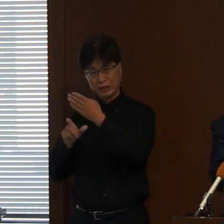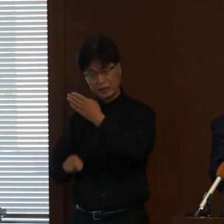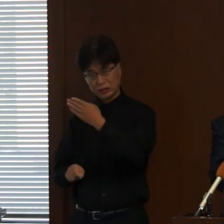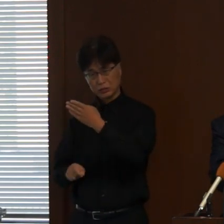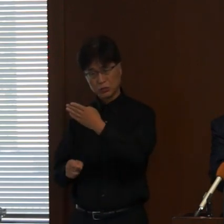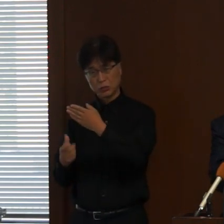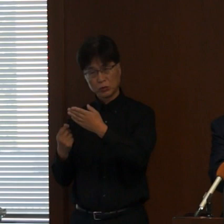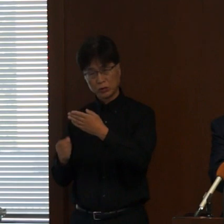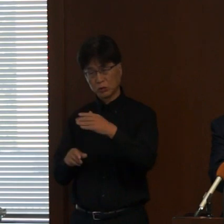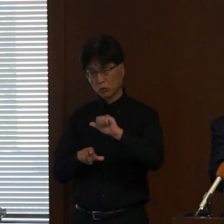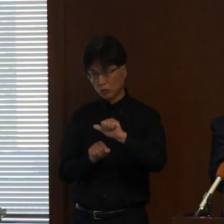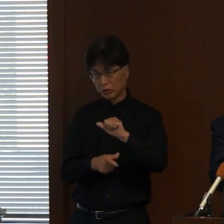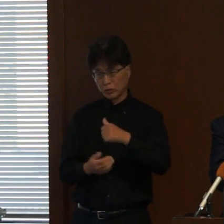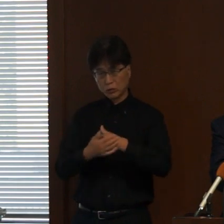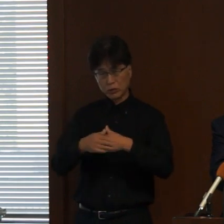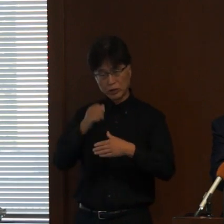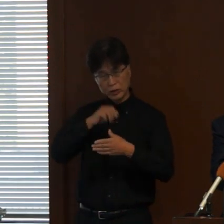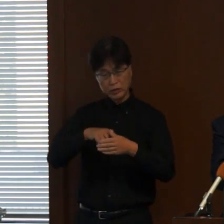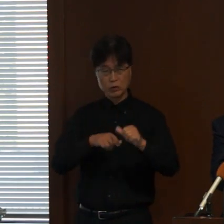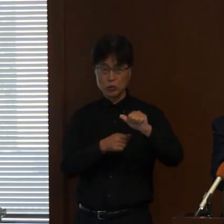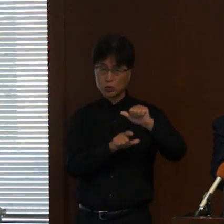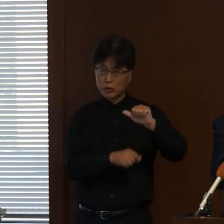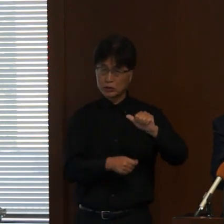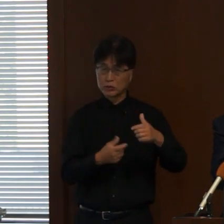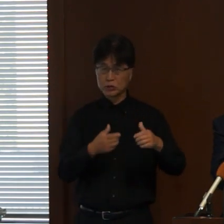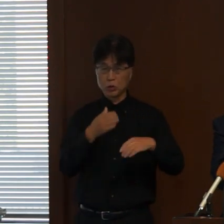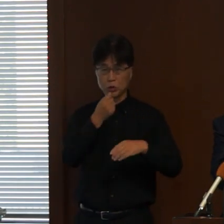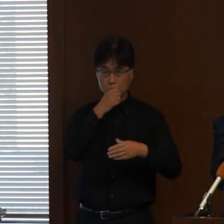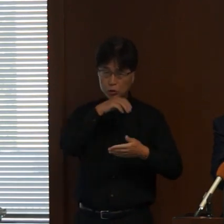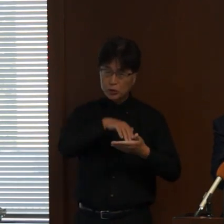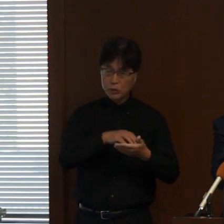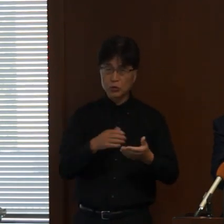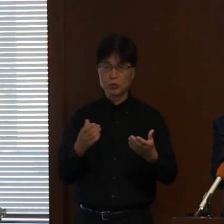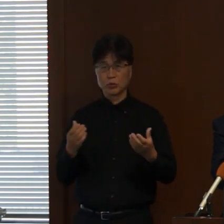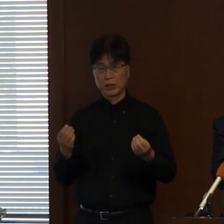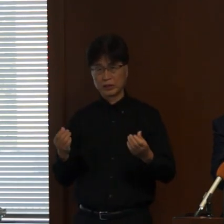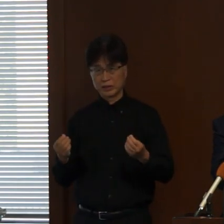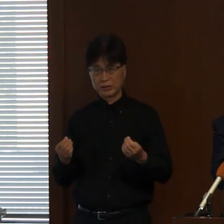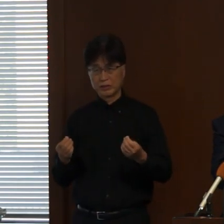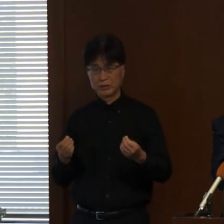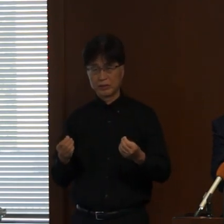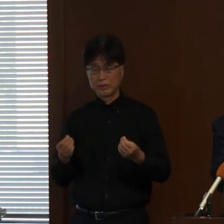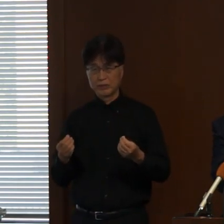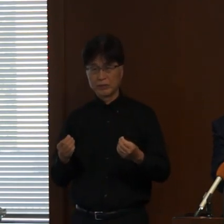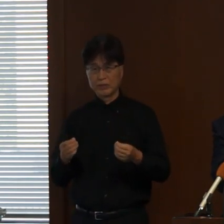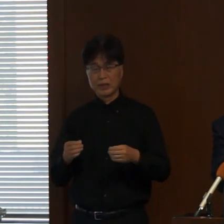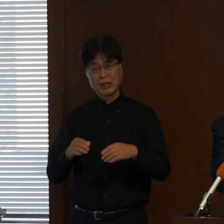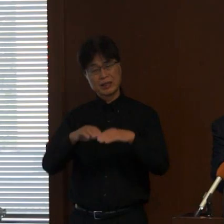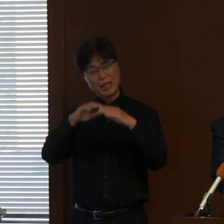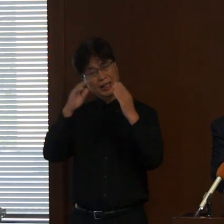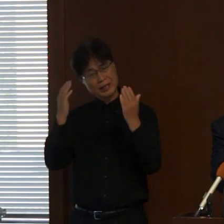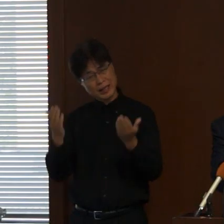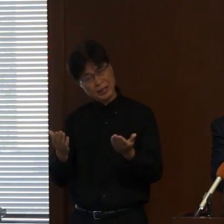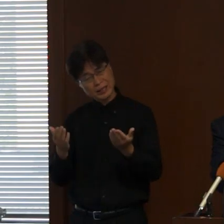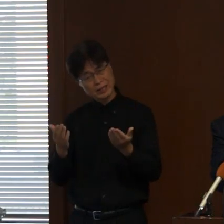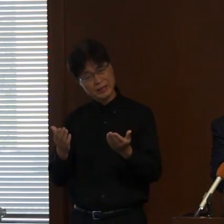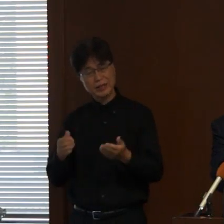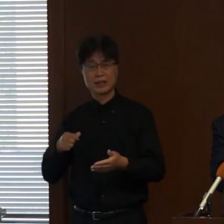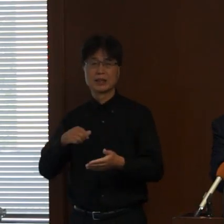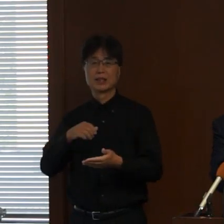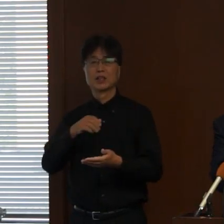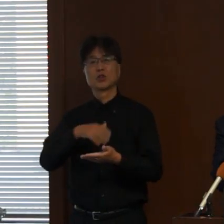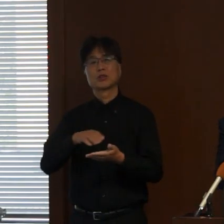だし、今回の補正も6月もそうですけれども、かなり荒っぽく予算を作らざるを得ないところがあ